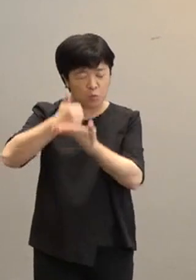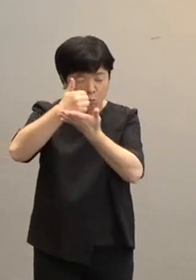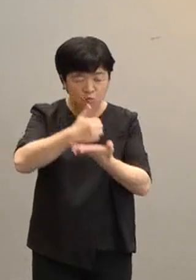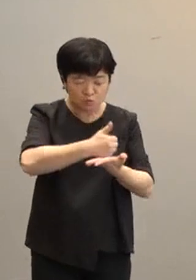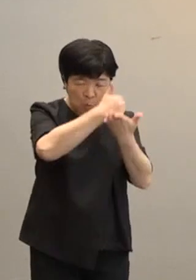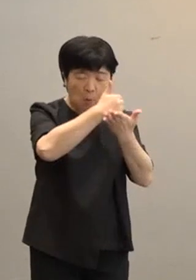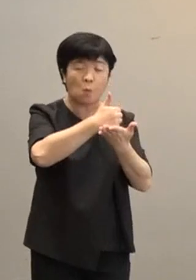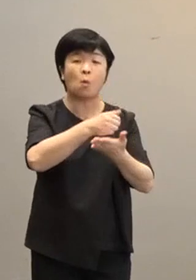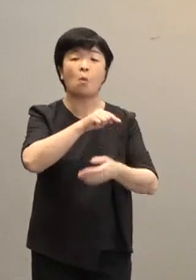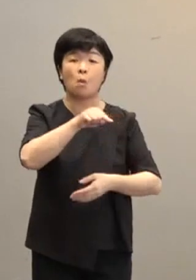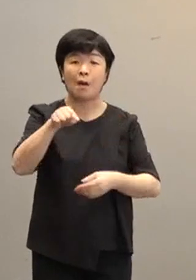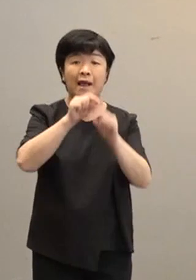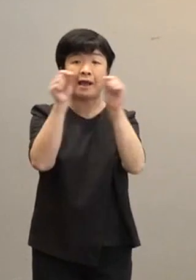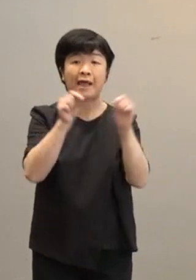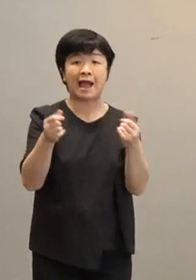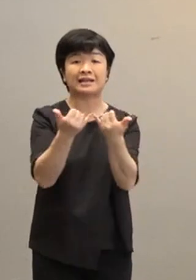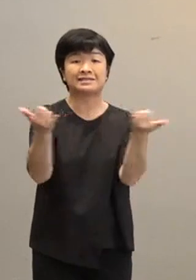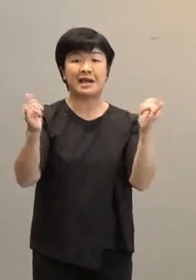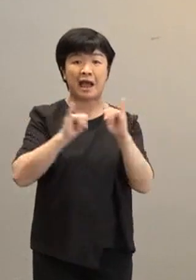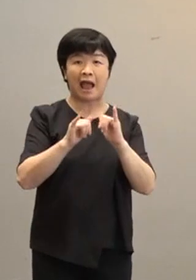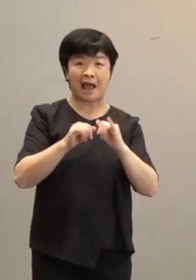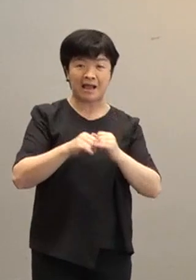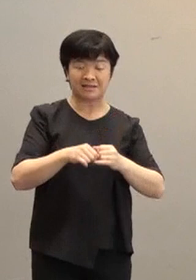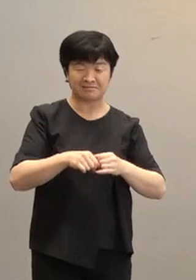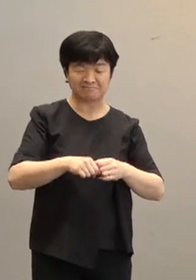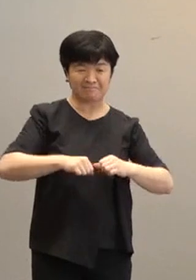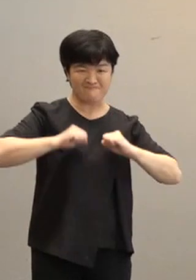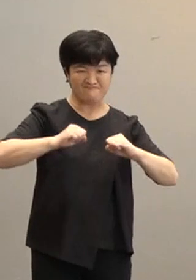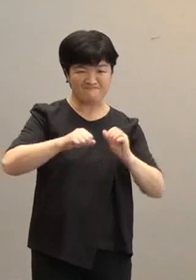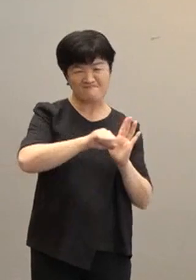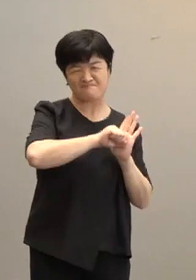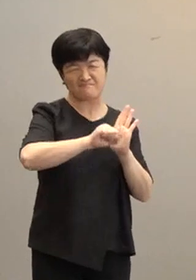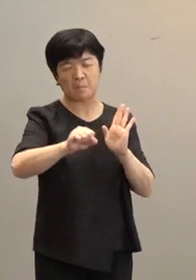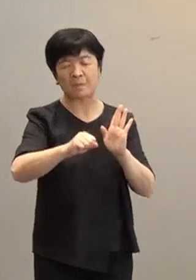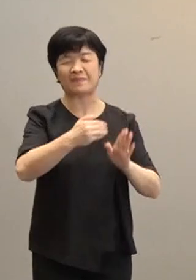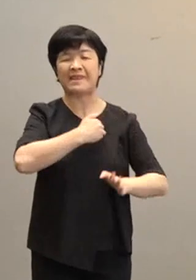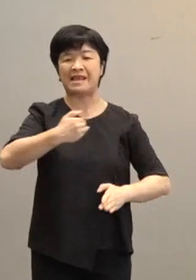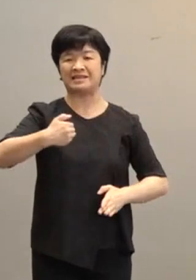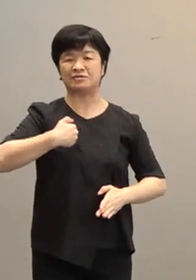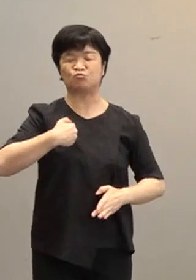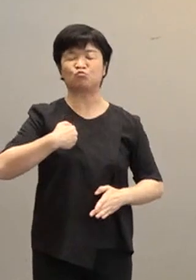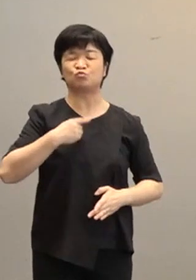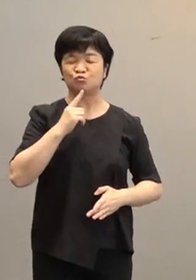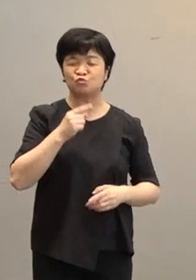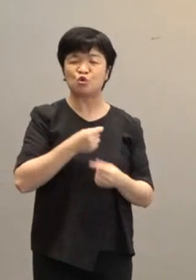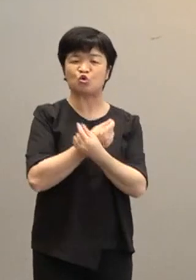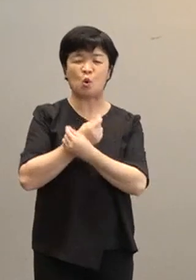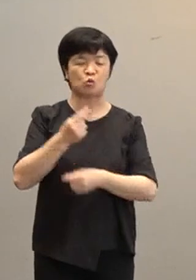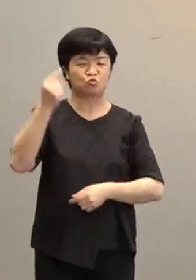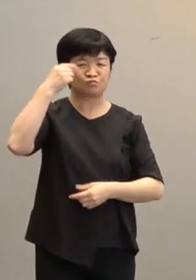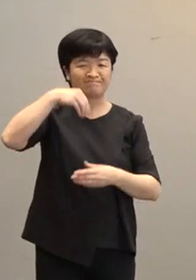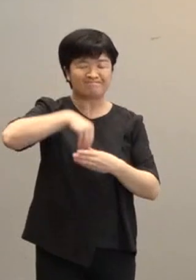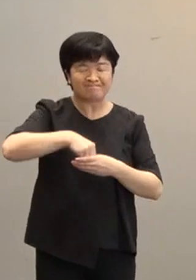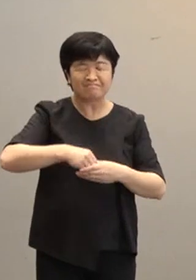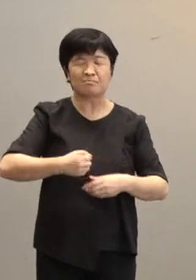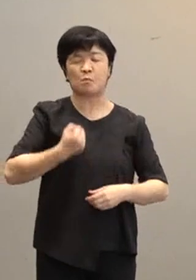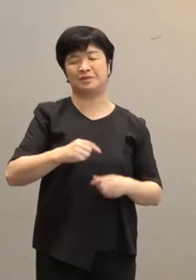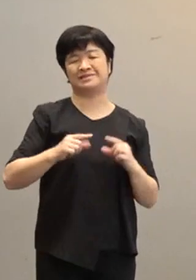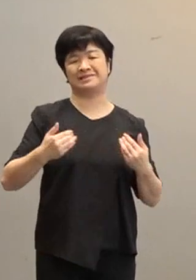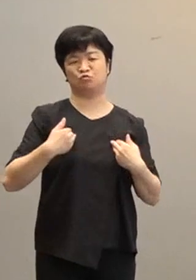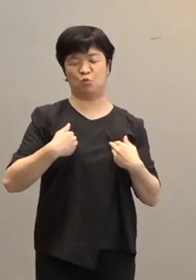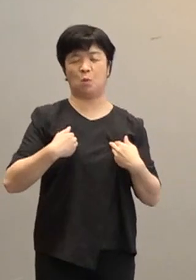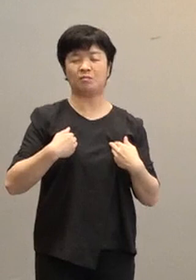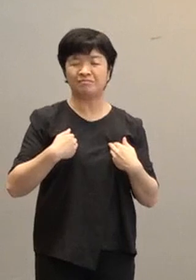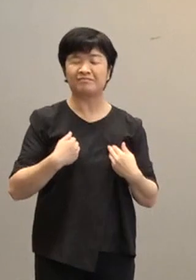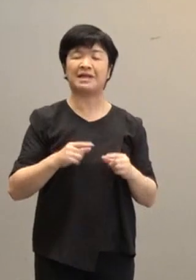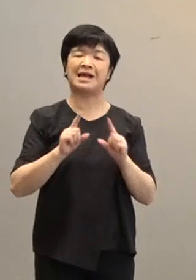の活力につながっていくようなですね、共通認識を私たちは持っていく必要があるというふうに思っています。それからこれも一般論になりますけれども